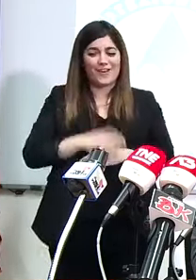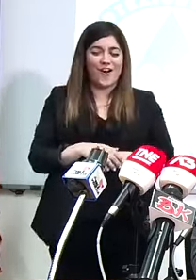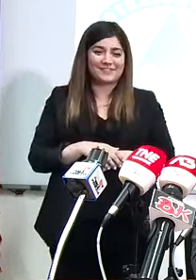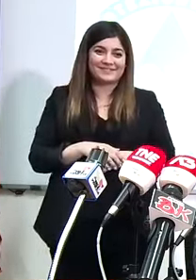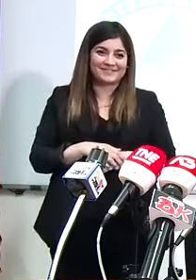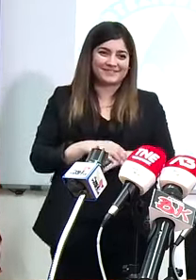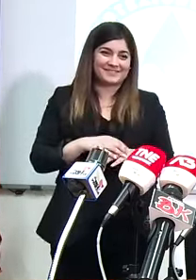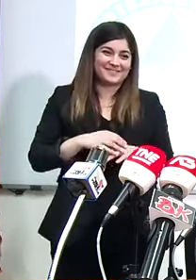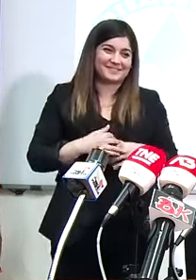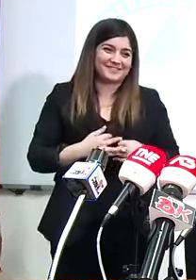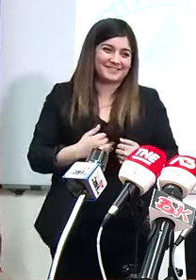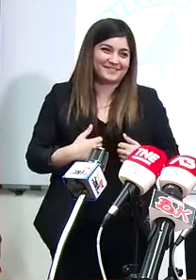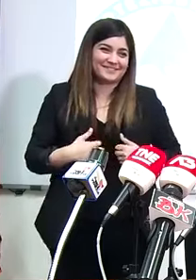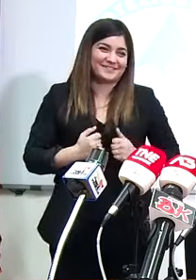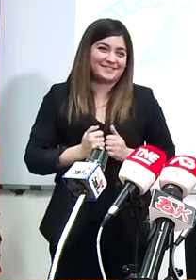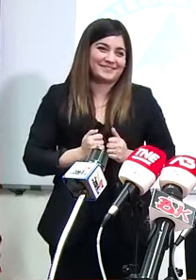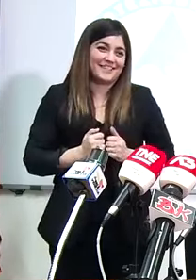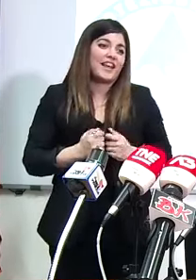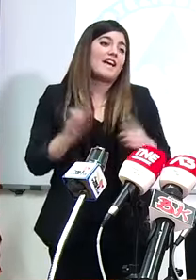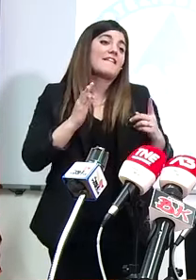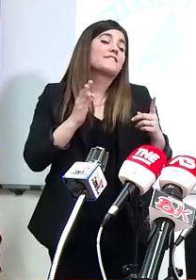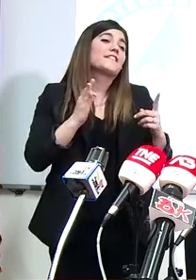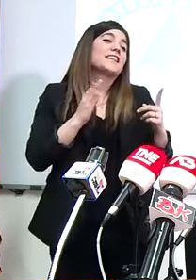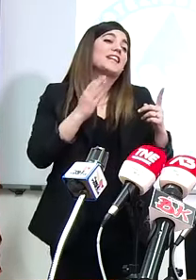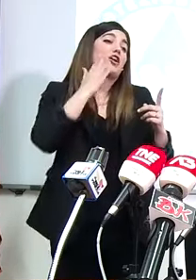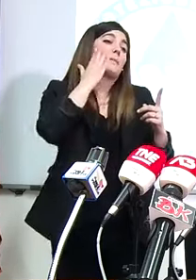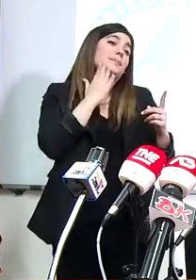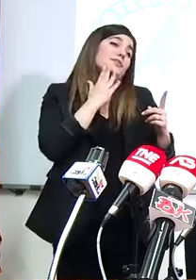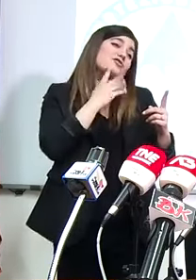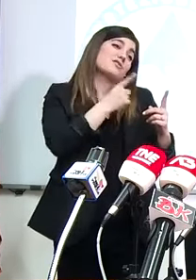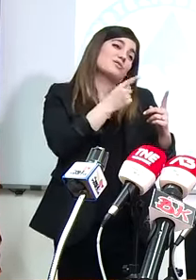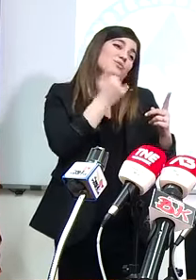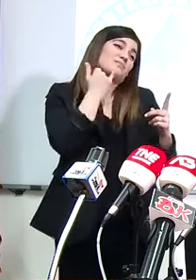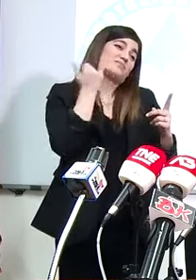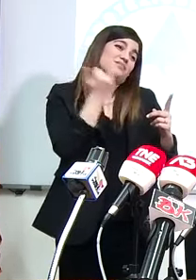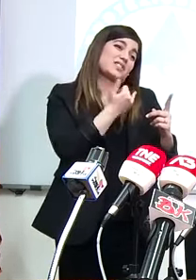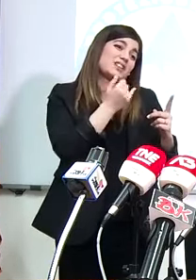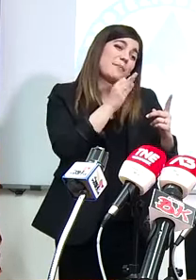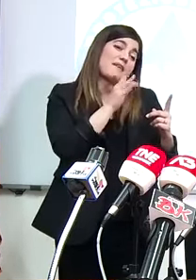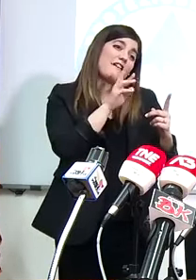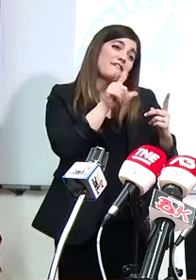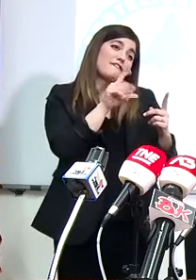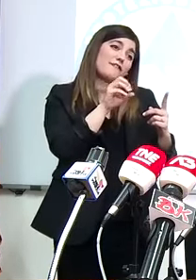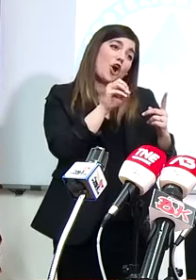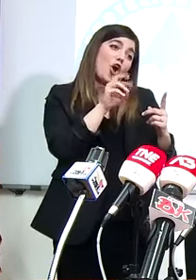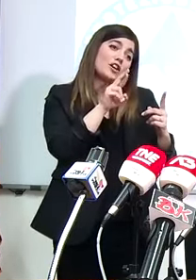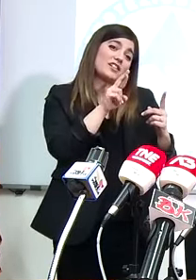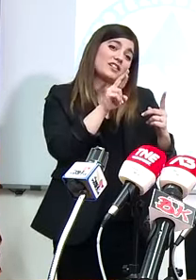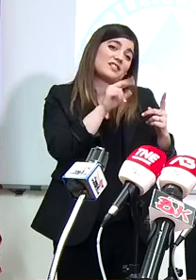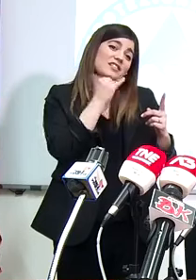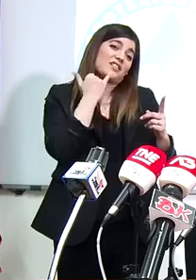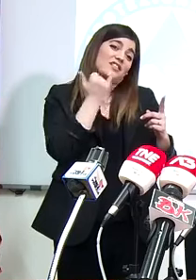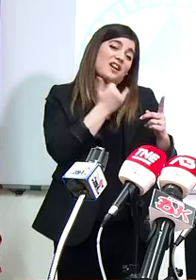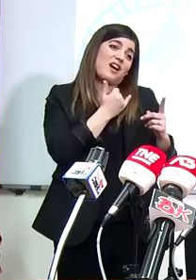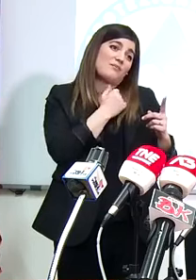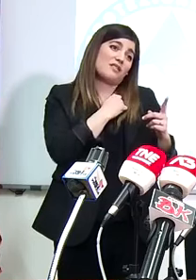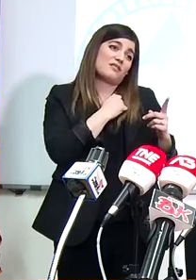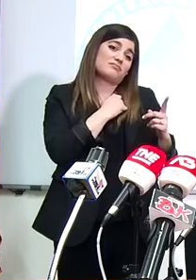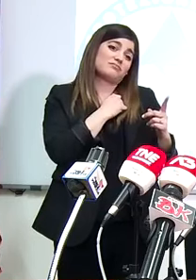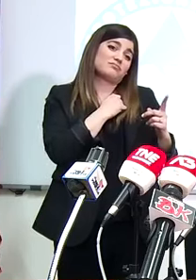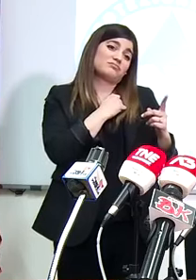di federico per favore las calles lorda è l'ultima chiamata noi gli diamo appuntamento che non si muove a treviso